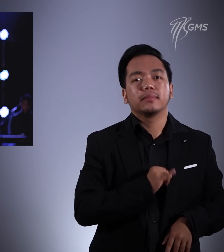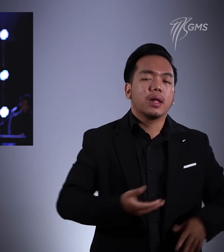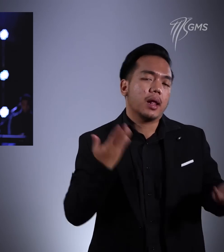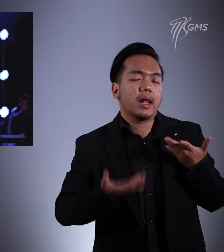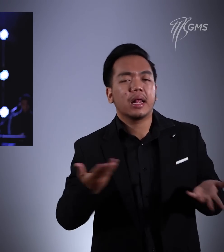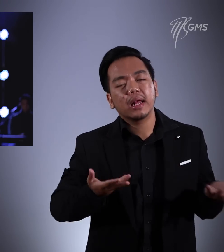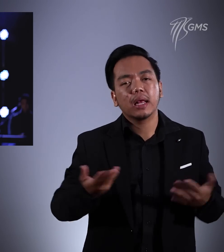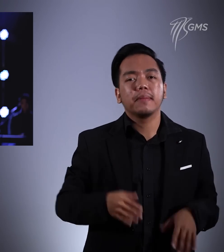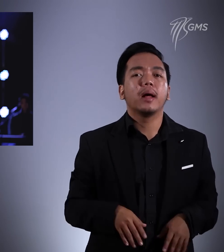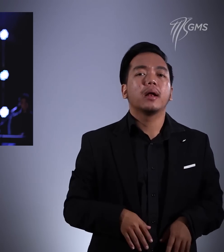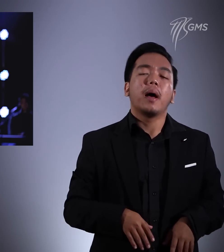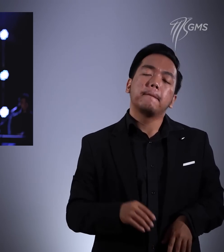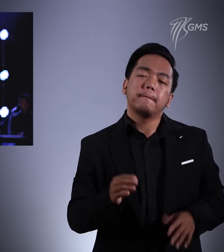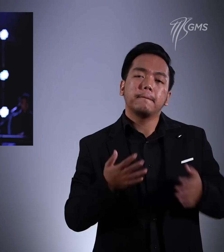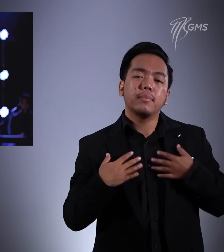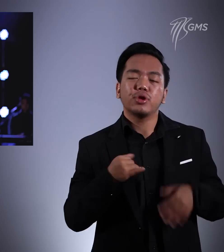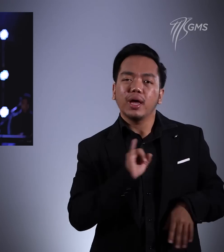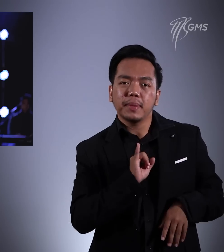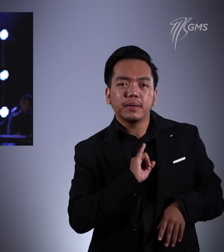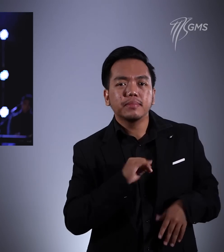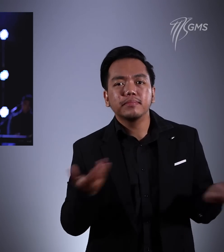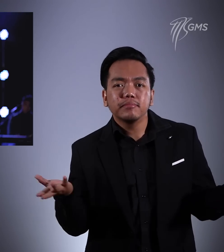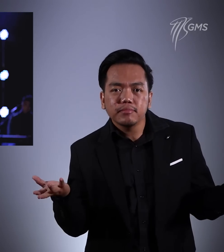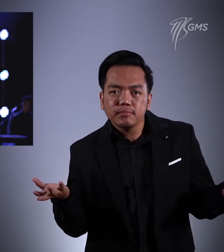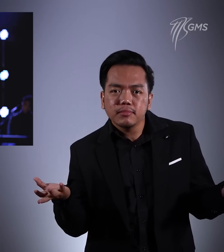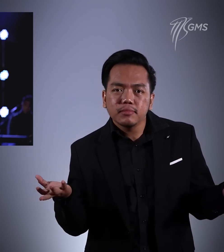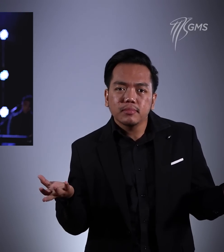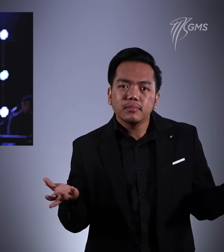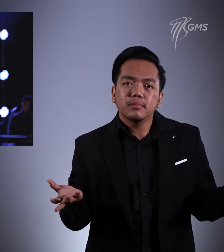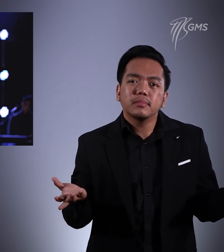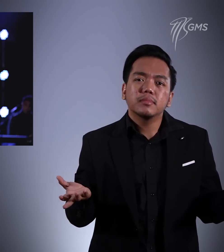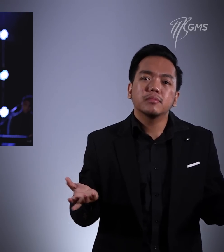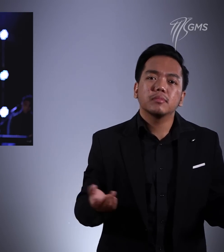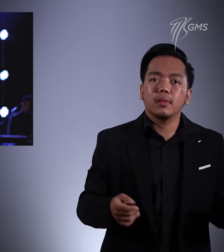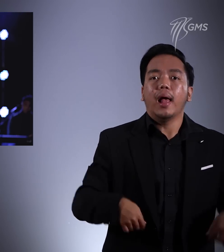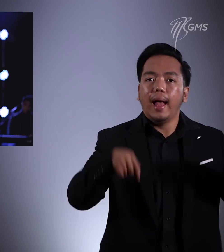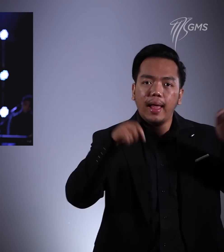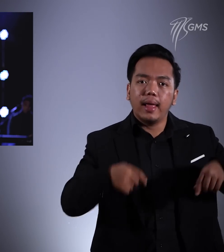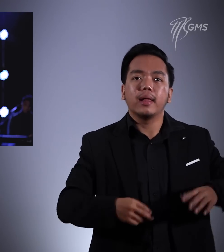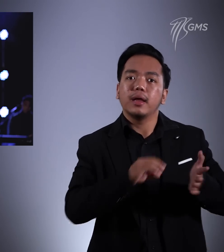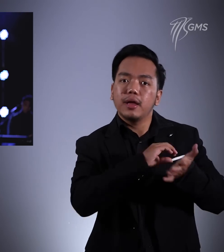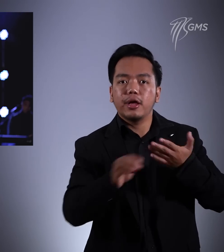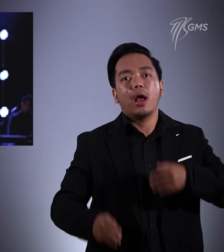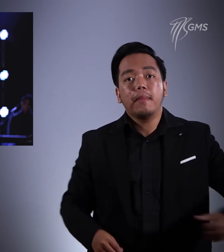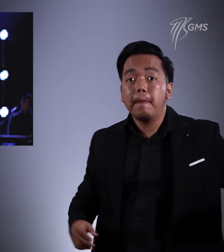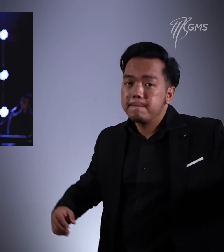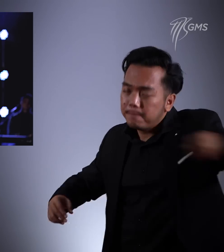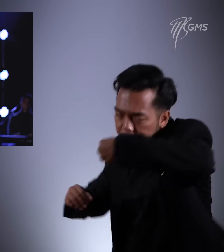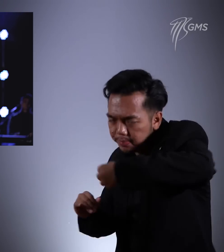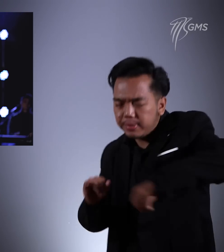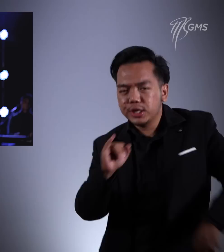orang itu? Make known your promise to me. Ini yang disebut perisai iman, yang Paulus katakan di